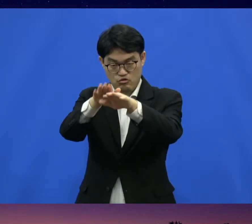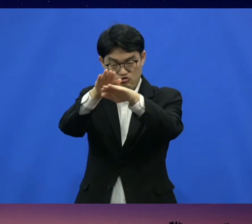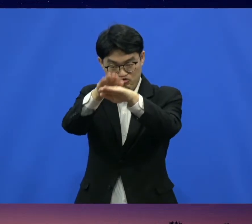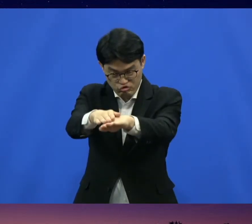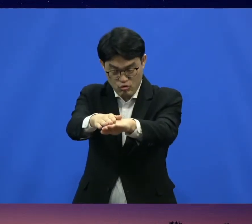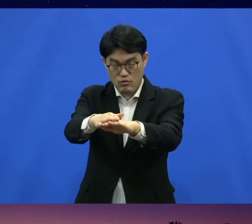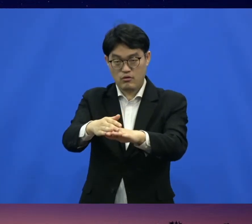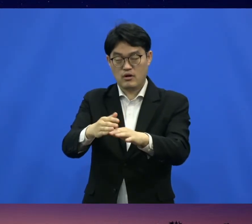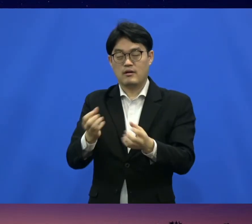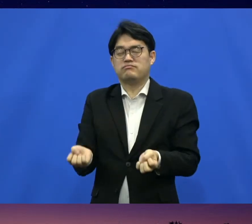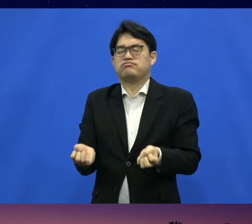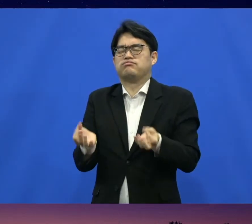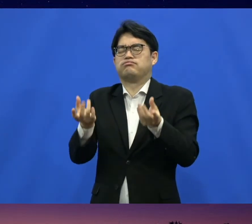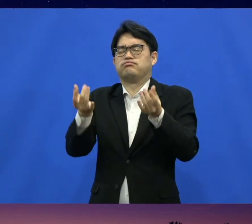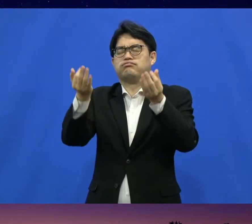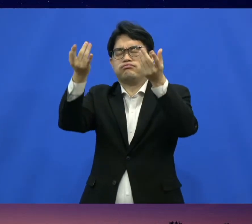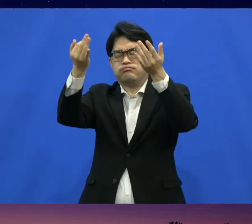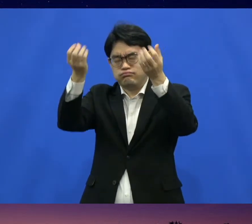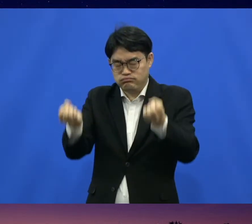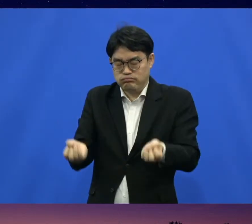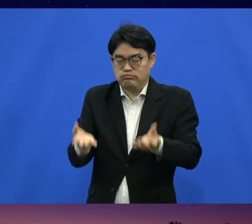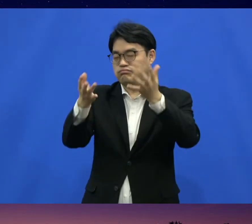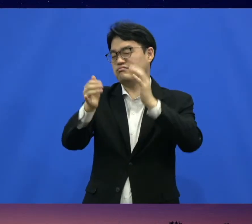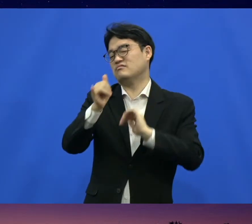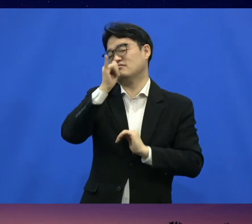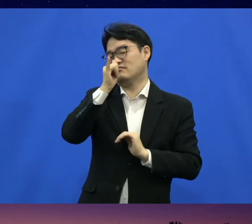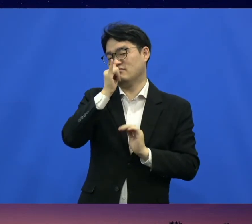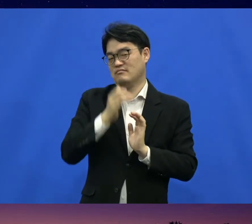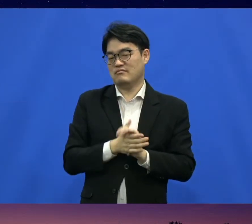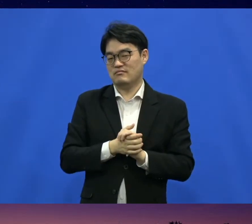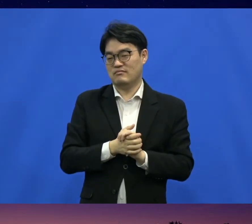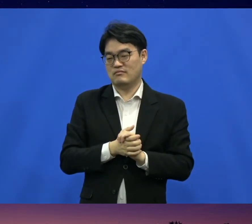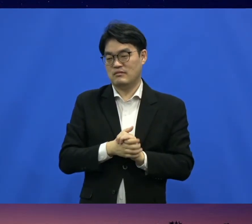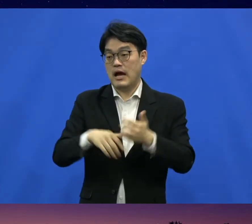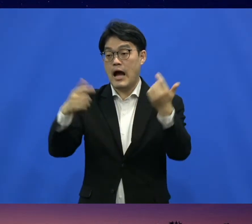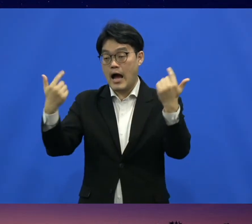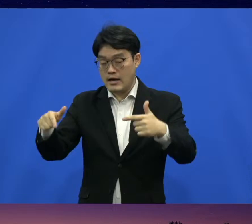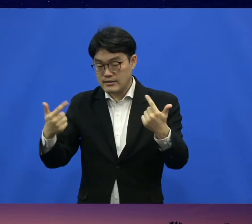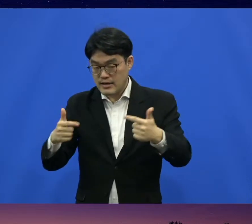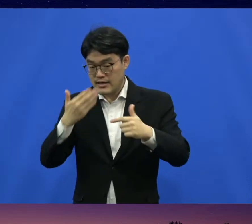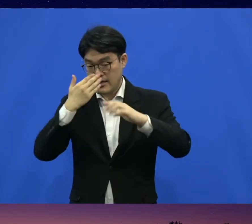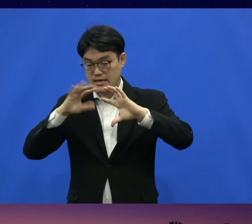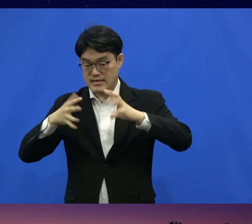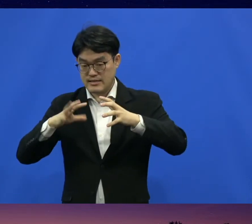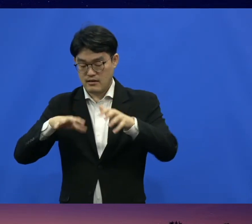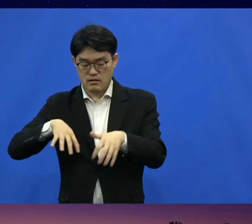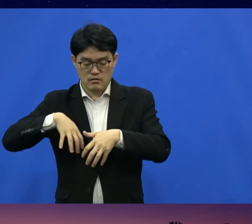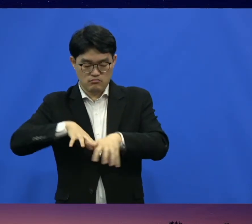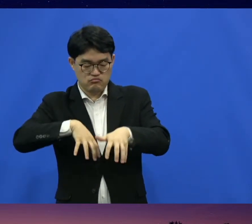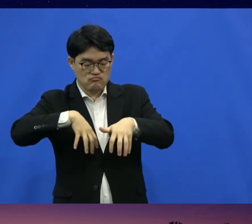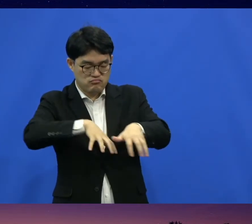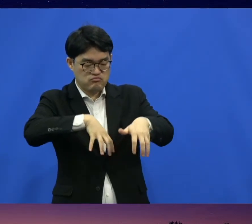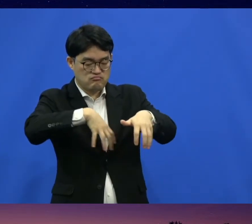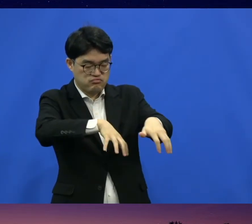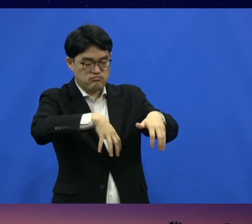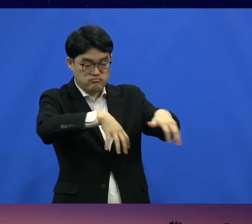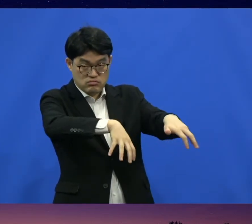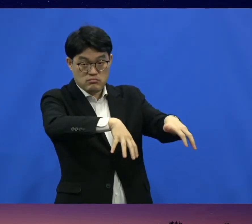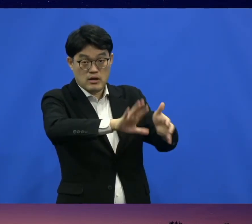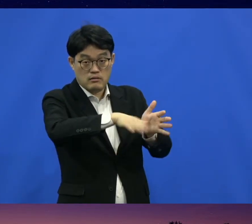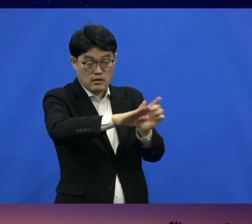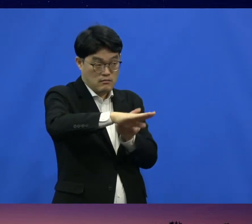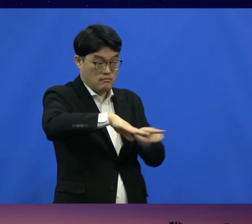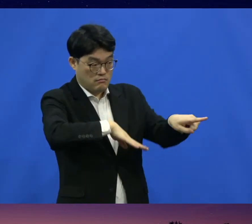이스라엘 대열의 앞자리는 언제나 이 법궤, 여리고를 이렇게 무너뜨릴 때 보죠. 제사장들이 법궤를 메고